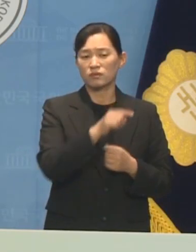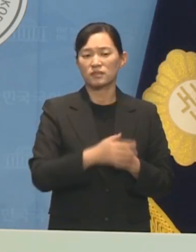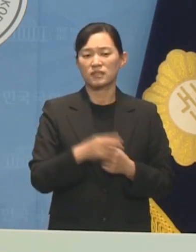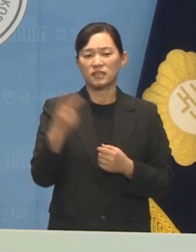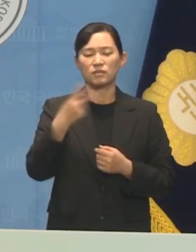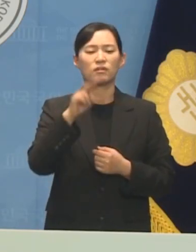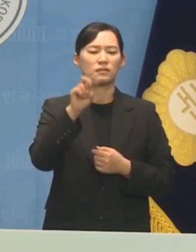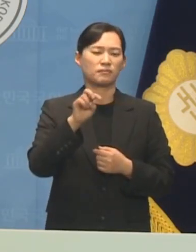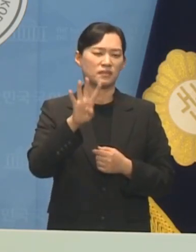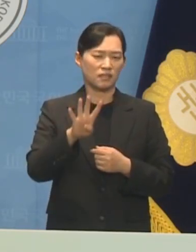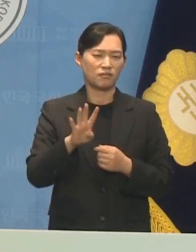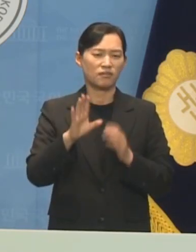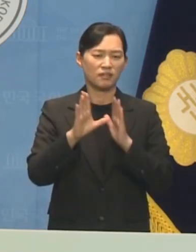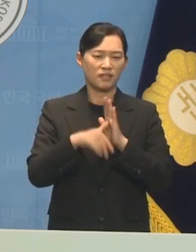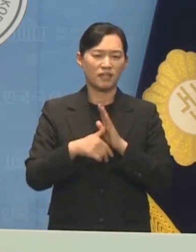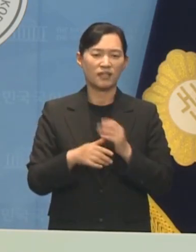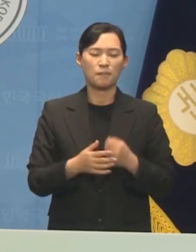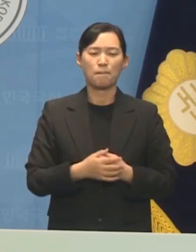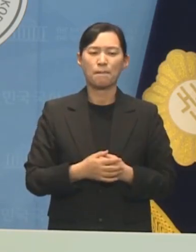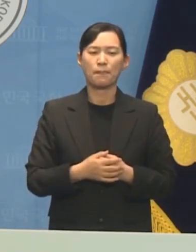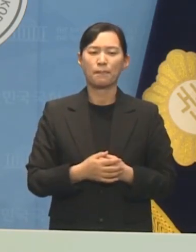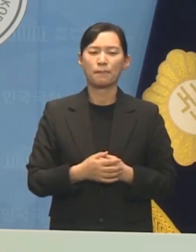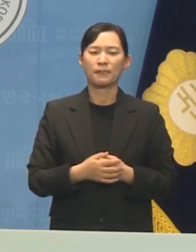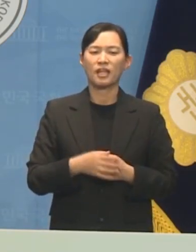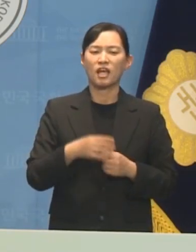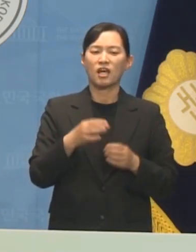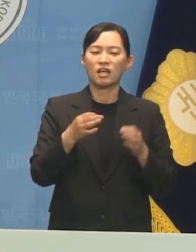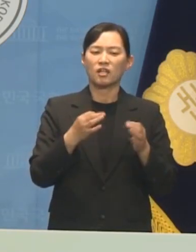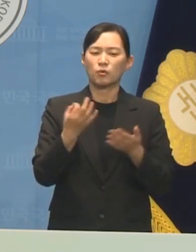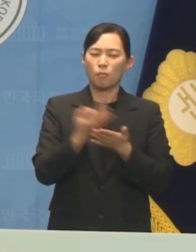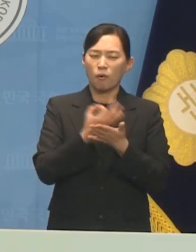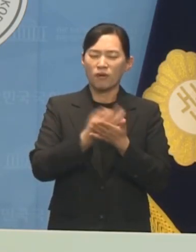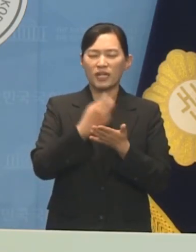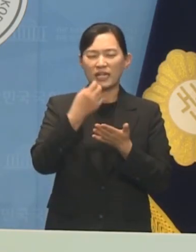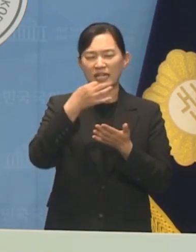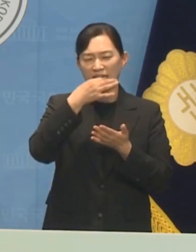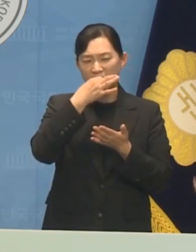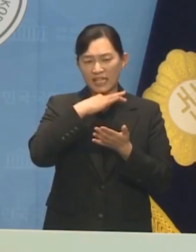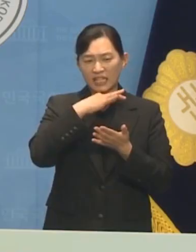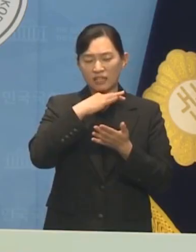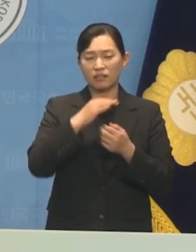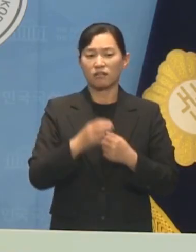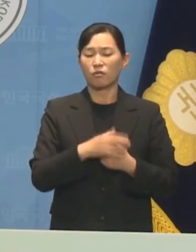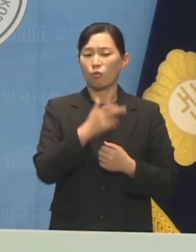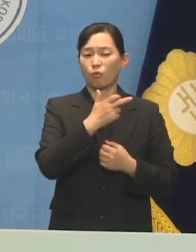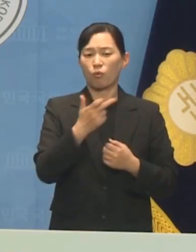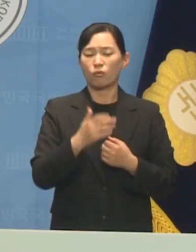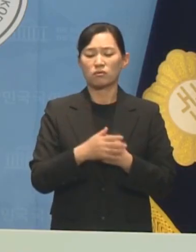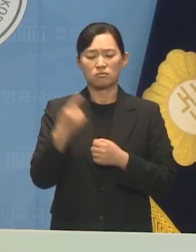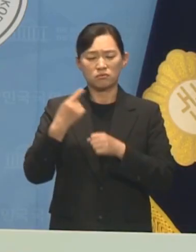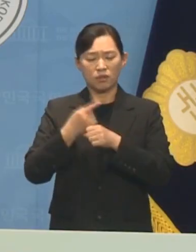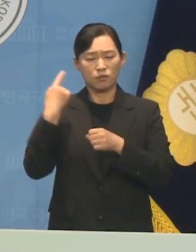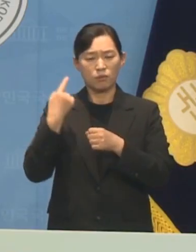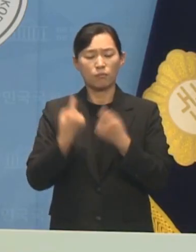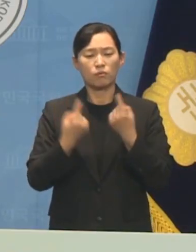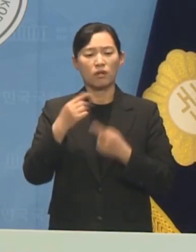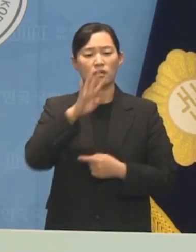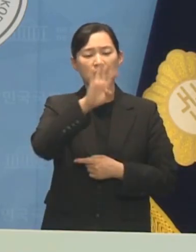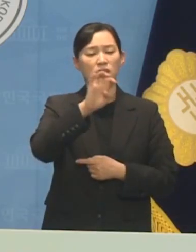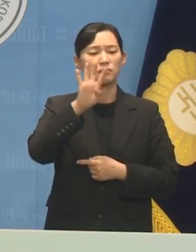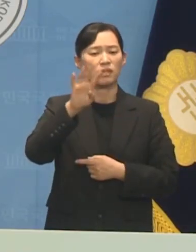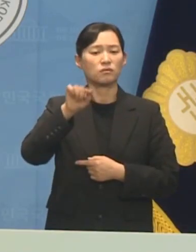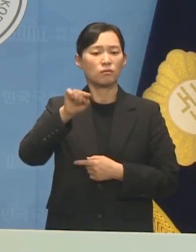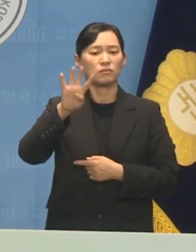2024년 연결 기준 영업이익이 640억 7,200만 원으로 전년 대비